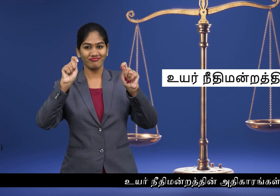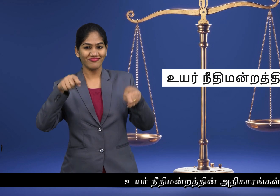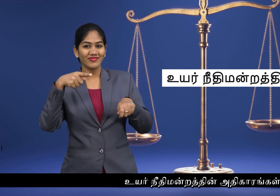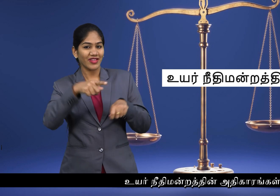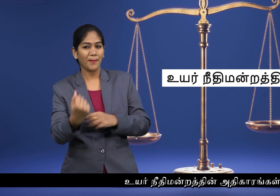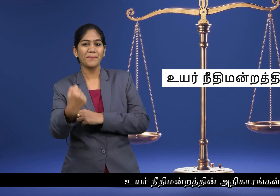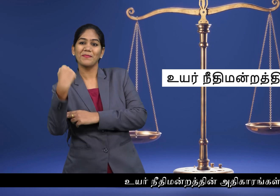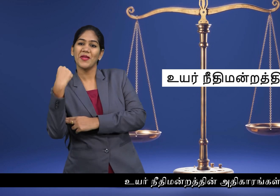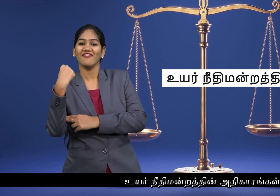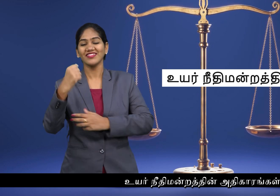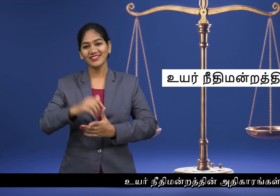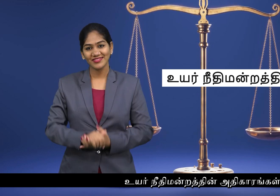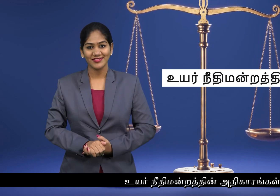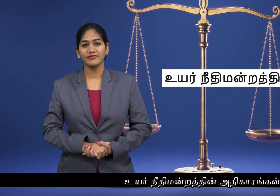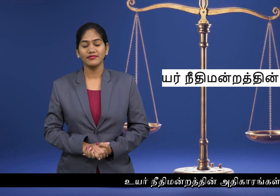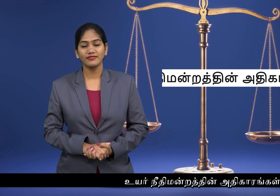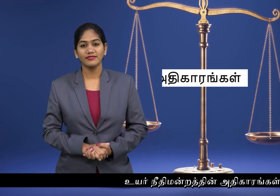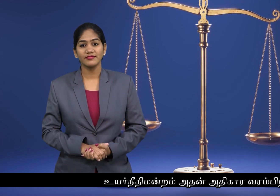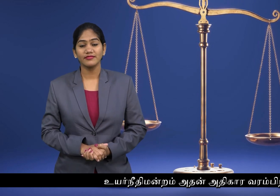உயர்நீதிமன்றத்தின் அதிகாரங்கள்.